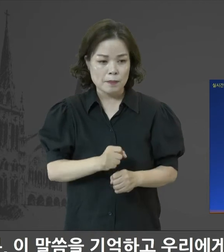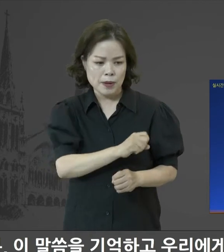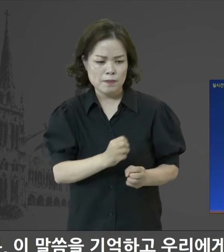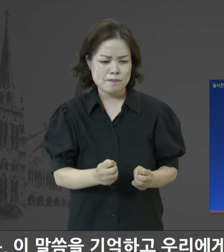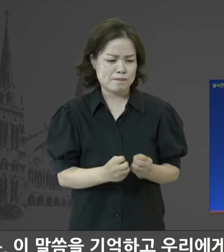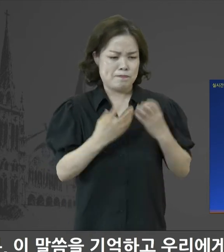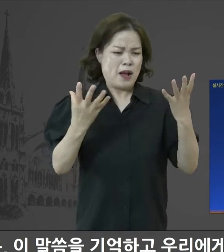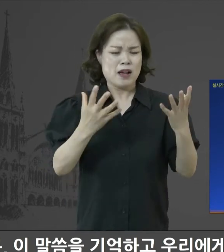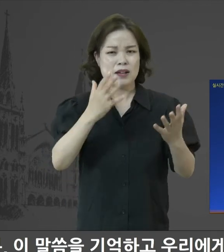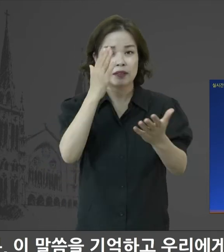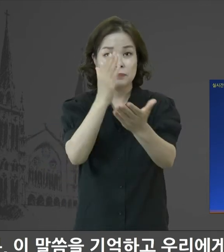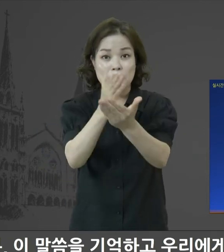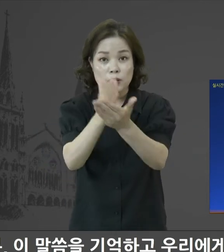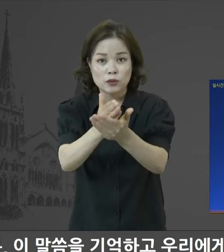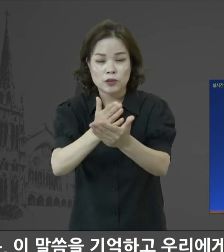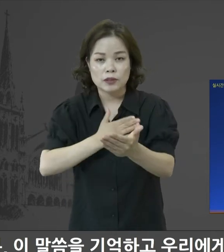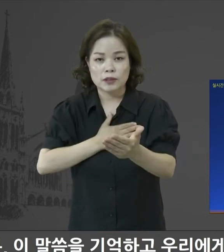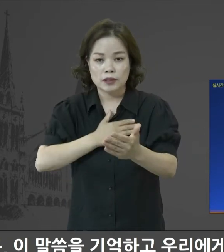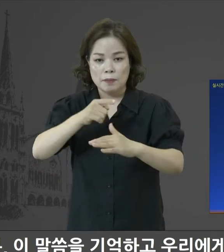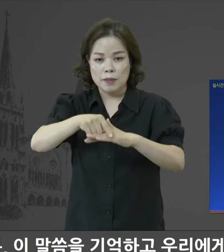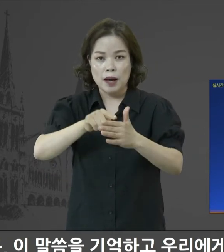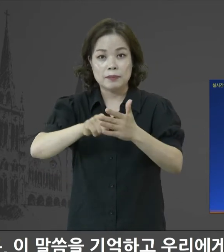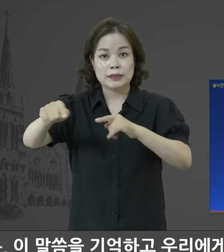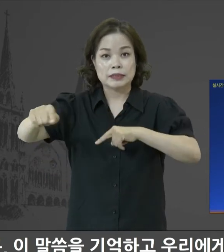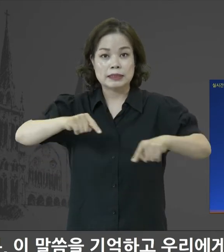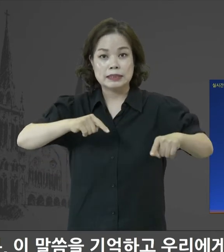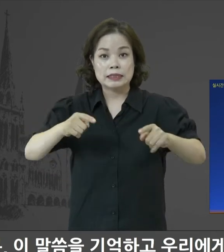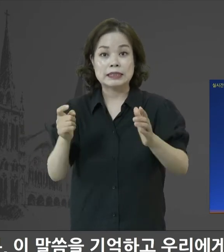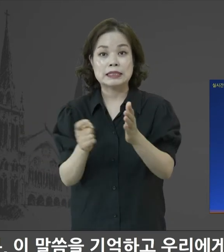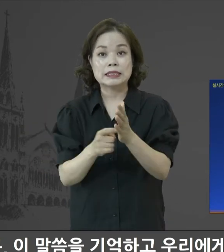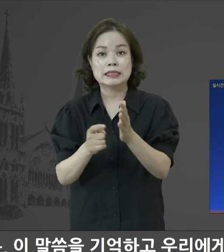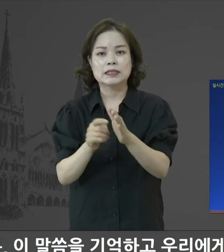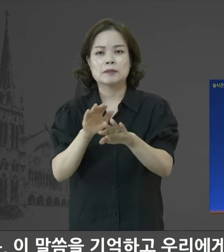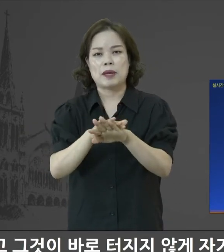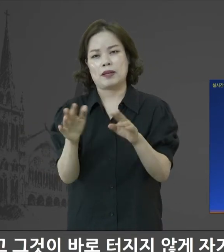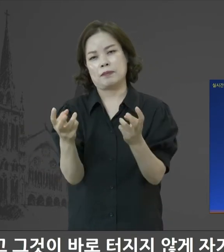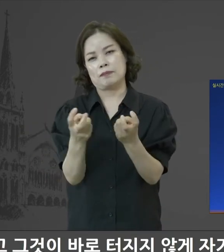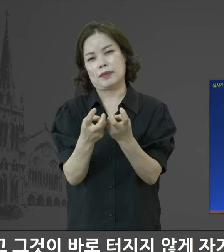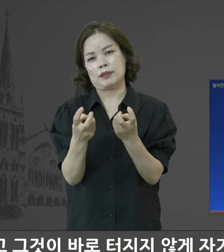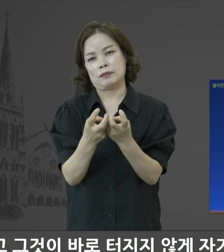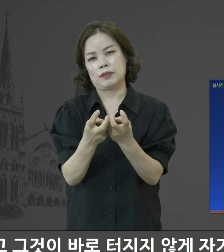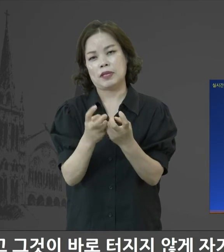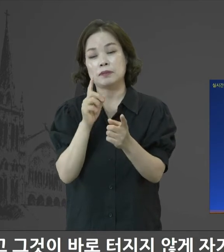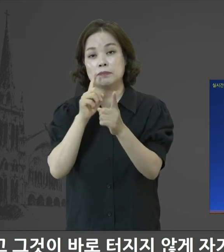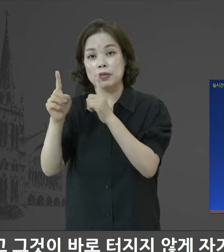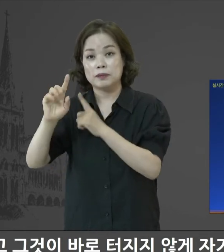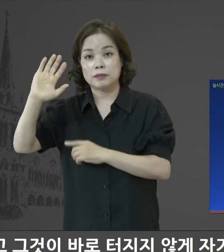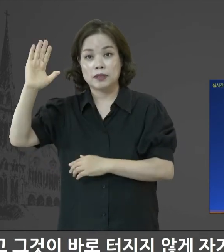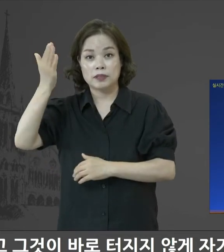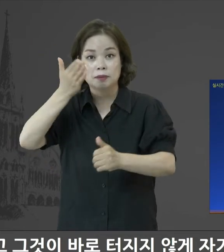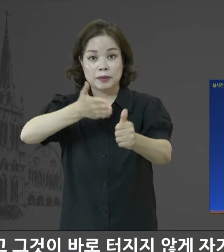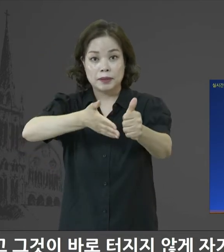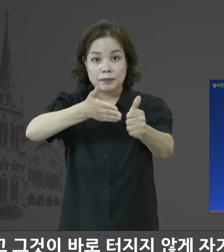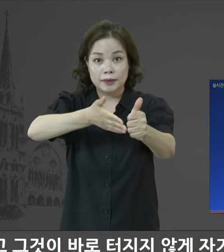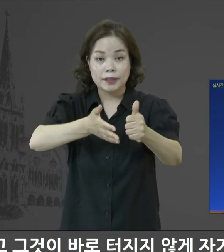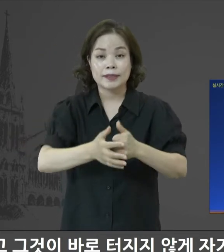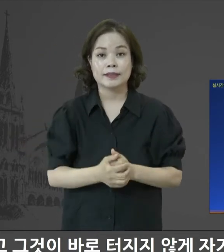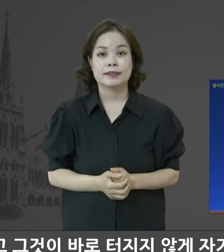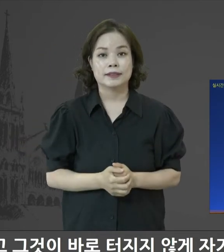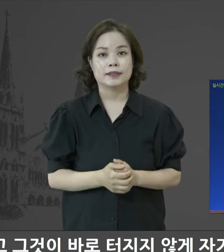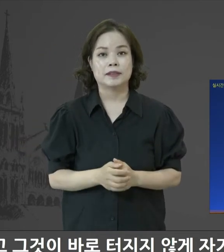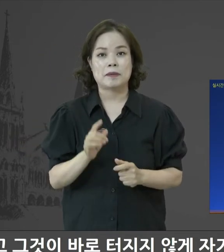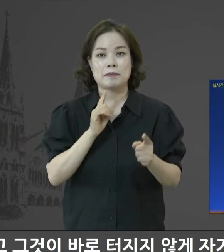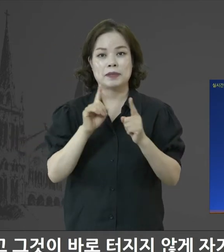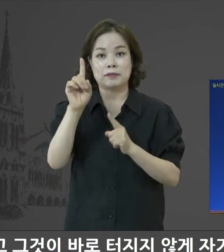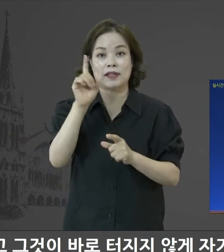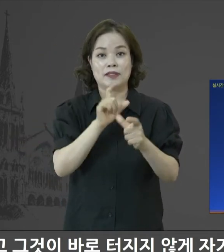않게 자기 자신을 다스리는 응급처치의 말씀이 될 수 있기를 주 안에서 소망합니다. 말씀 한